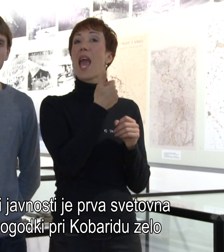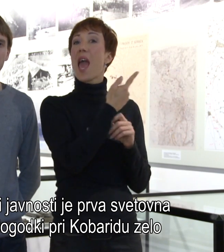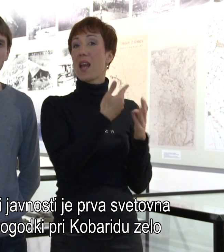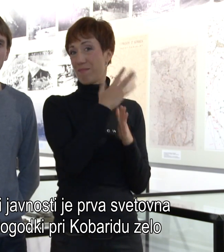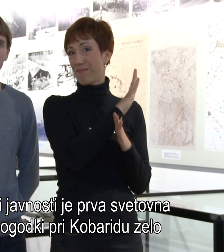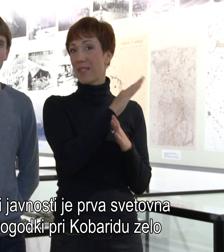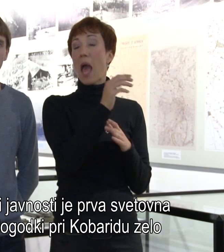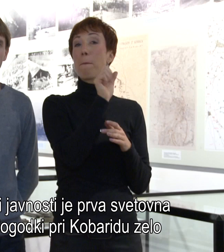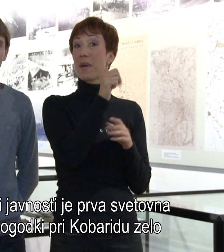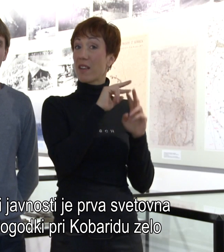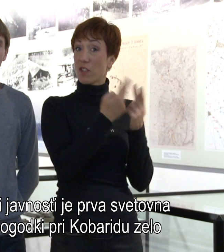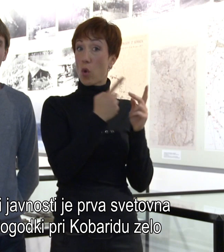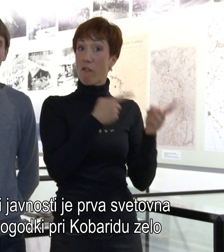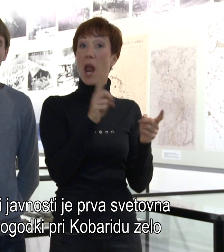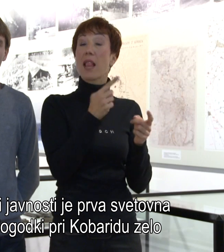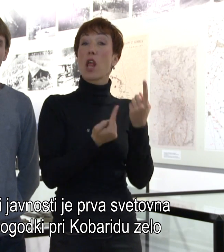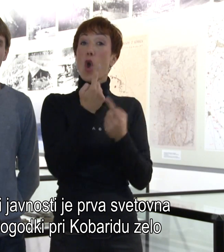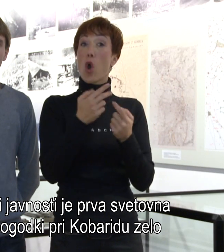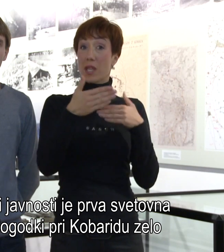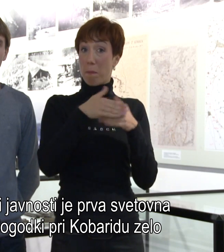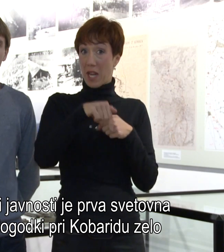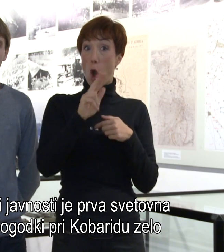pri Kobaridu zelo zanimiva tematika.